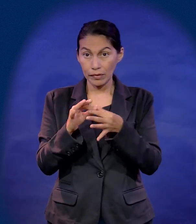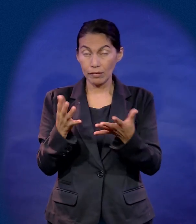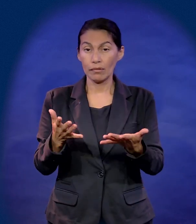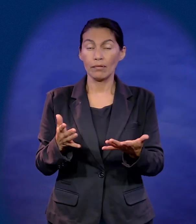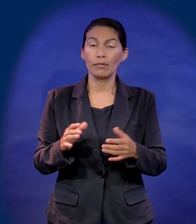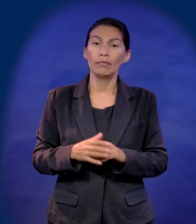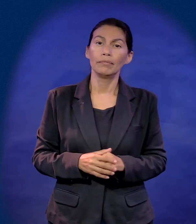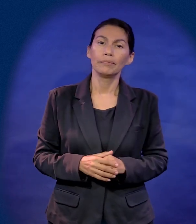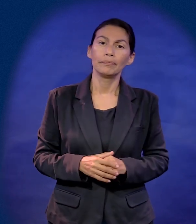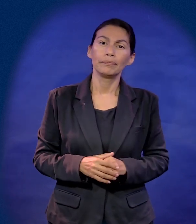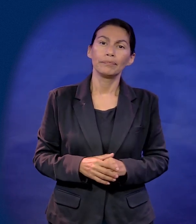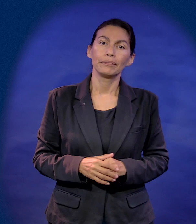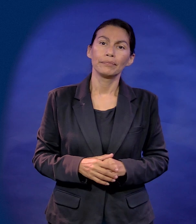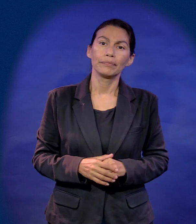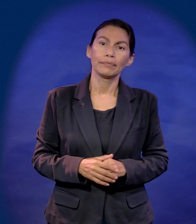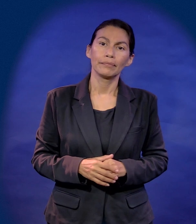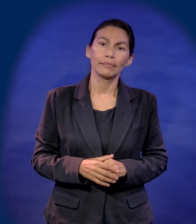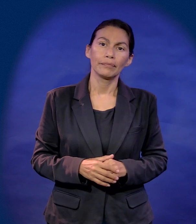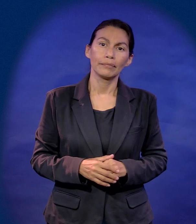A ver, explícame.